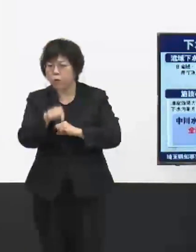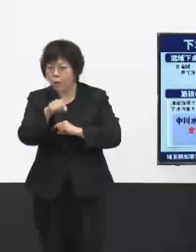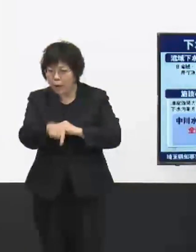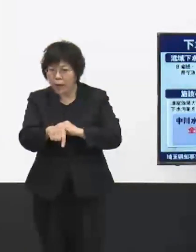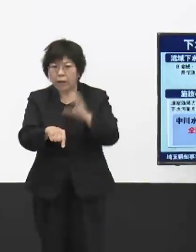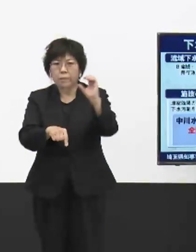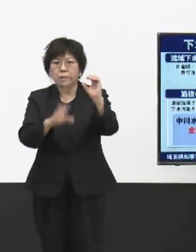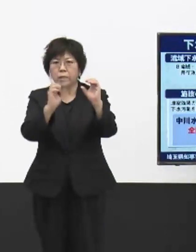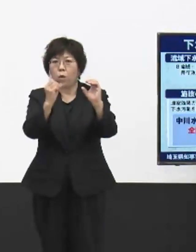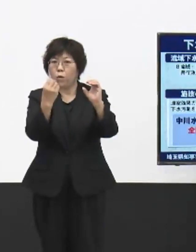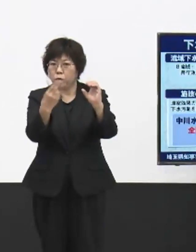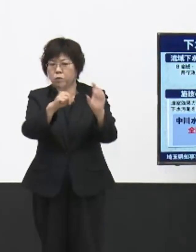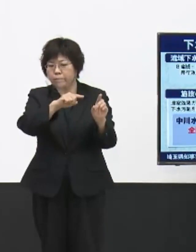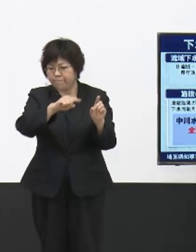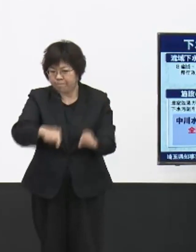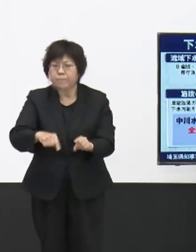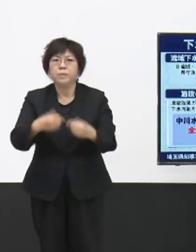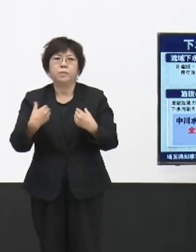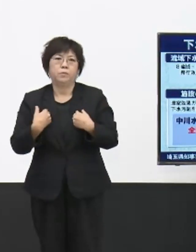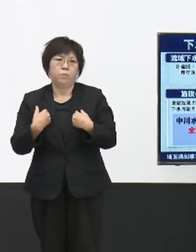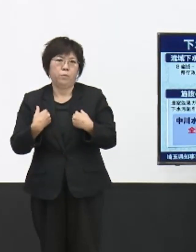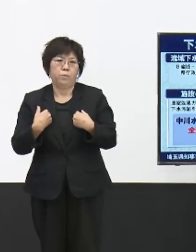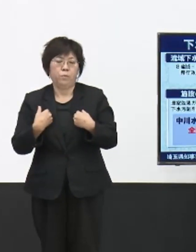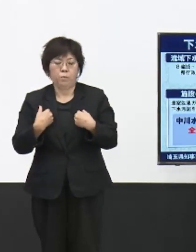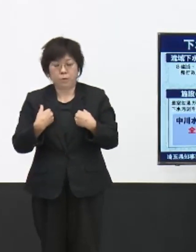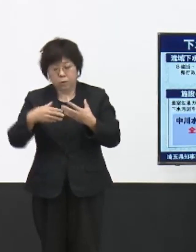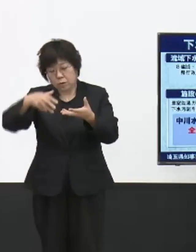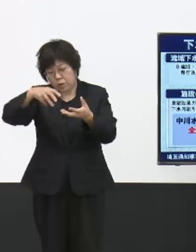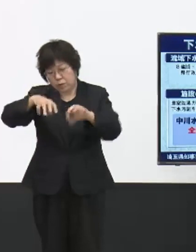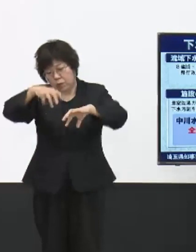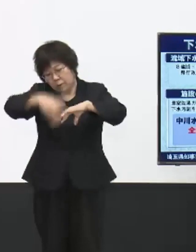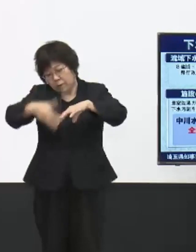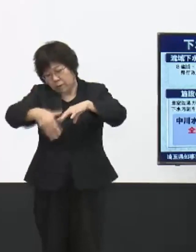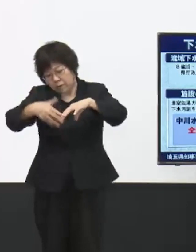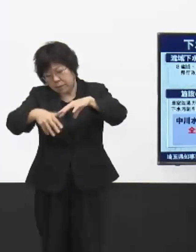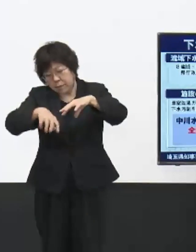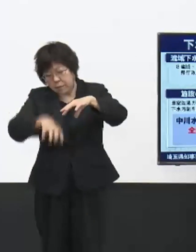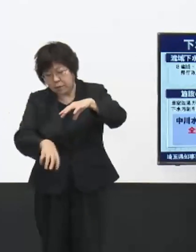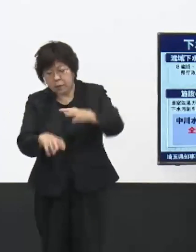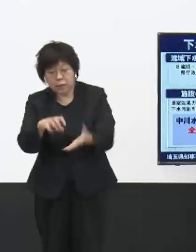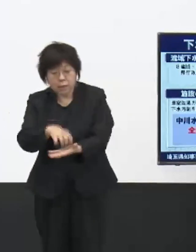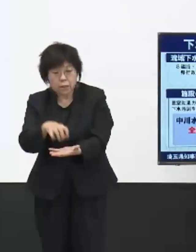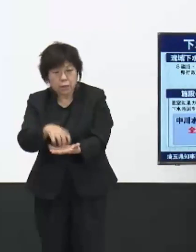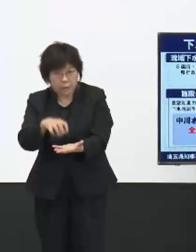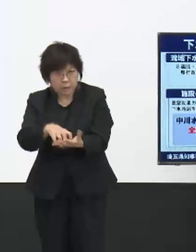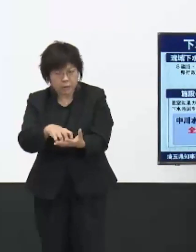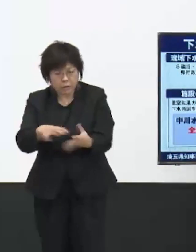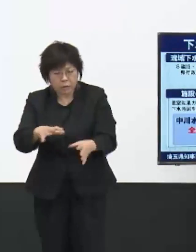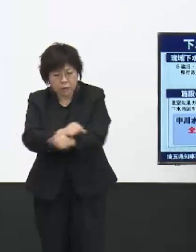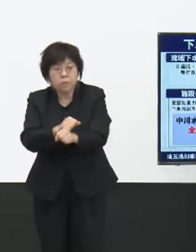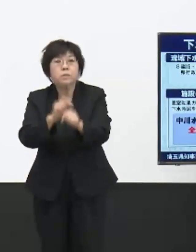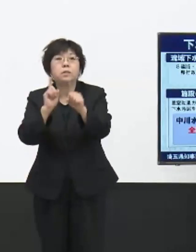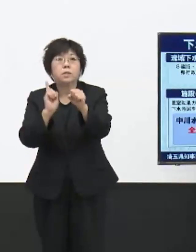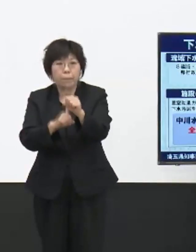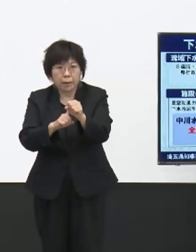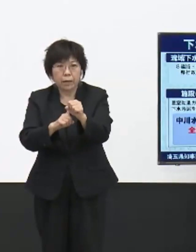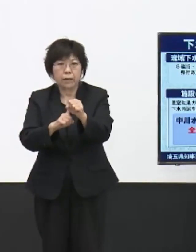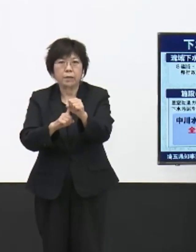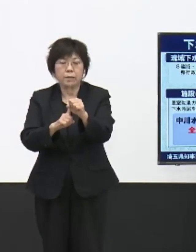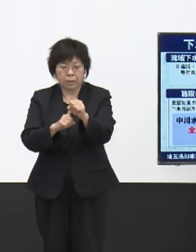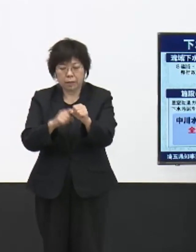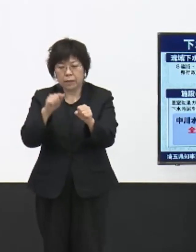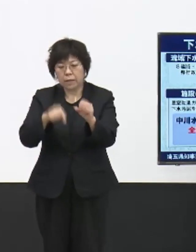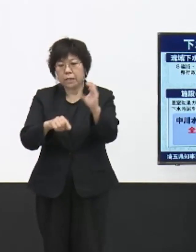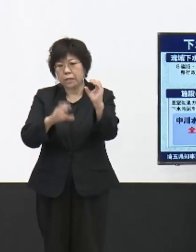減することが流域下水道の大きな課題となっております。そこで県では温室効果ガスの